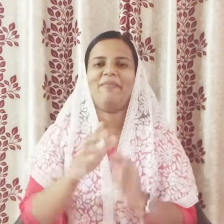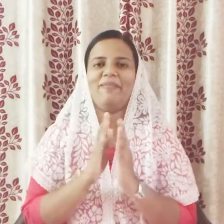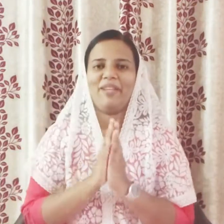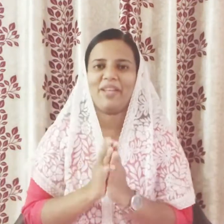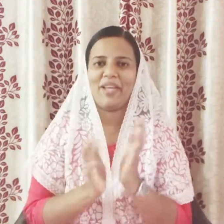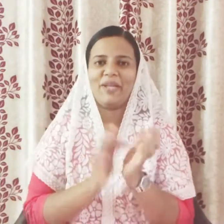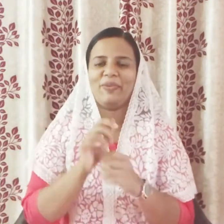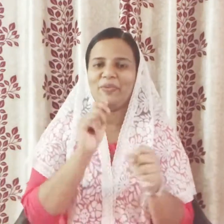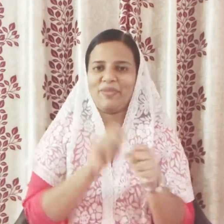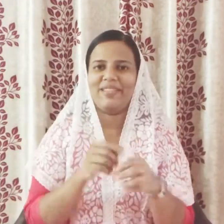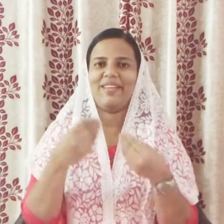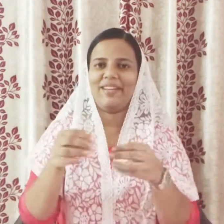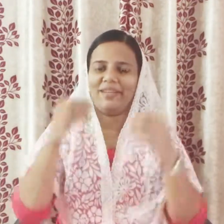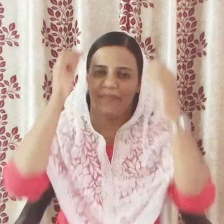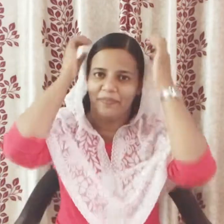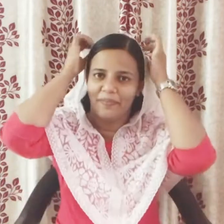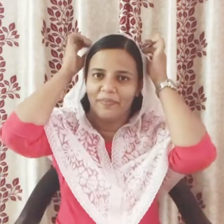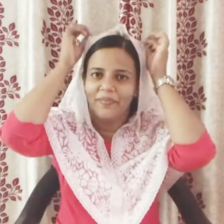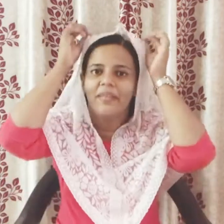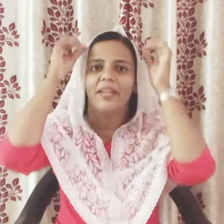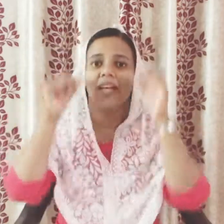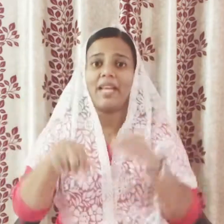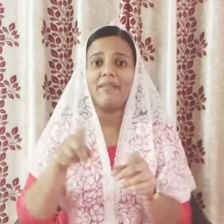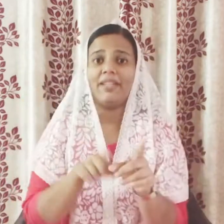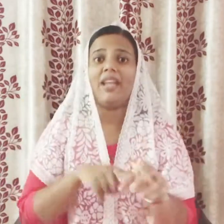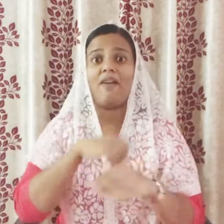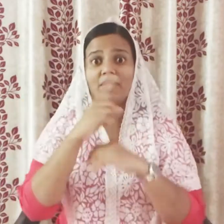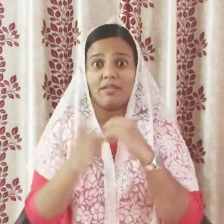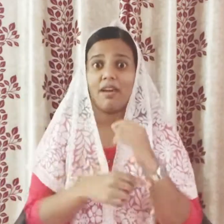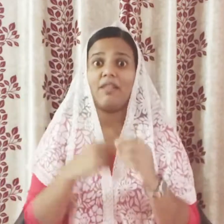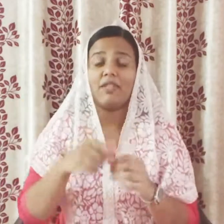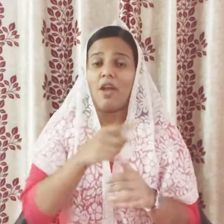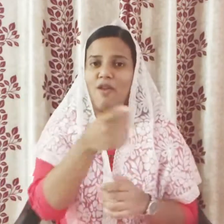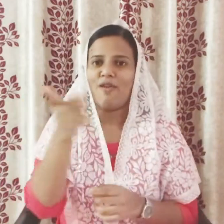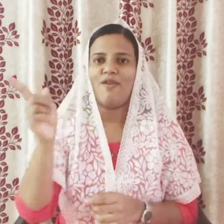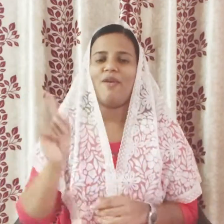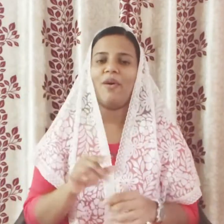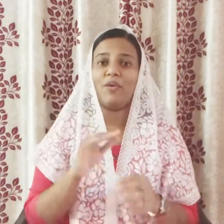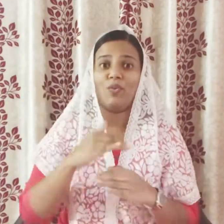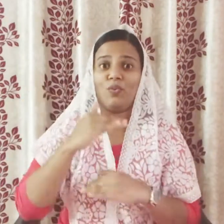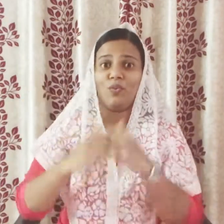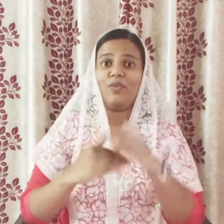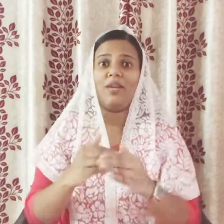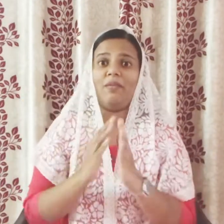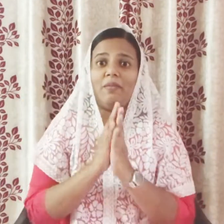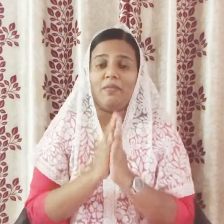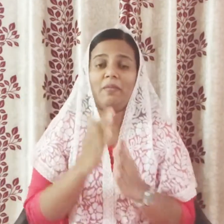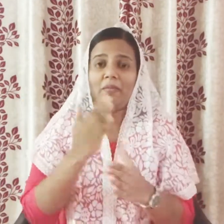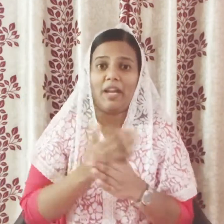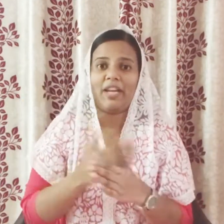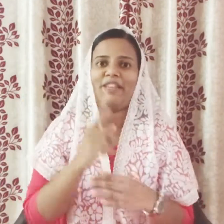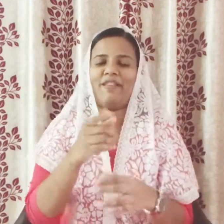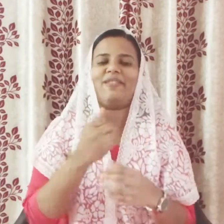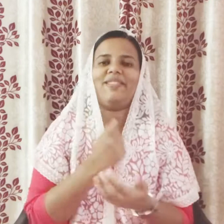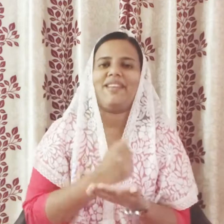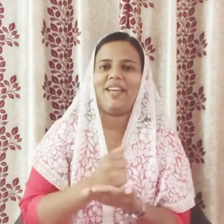പ്രാർത്ഥിക്കുന്നു. അതിനുവേണ്ടി ദൈവം ഒരുക്കട്ടെ ഈ വർഷത്തിൻ്റെ അവസാന ദിവസങ്ങളിൽ. അതിനുവേണ്ടി നിങ്ങളെ കൂടുതൽ പ്രയത്നിക്കുവാൻ കർത്താവ് ഇട